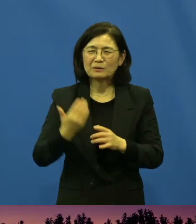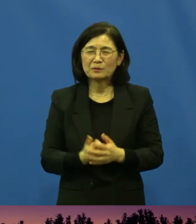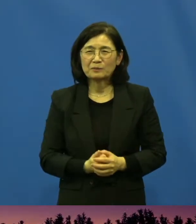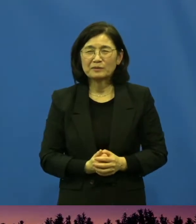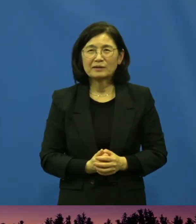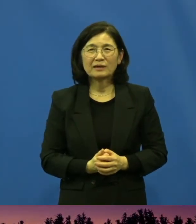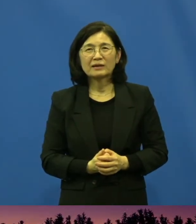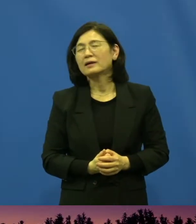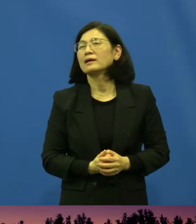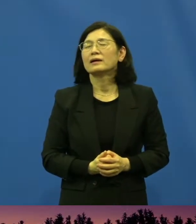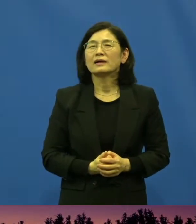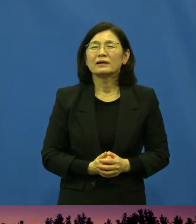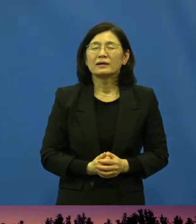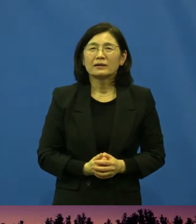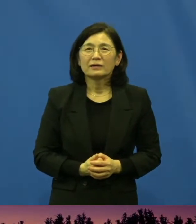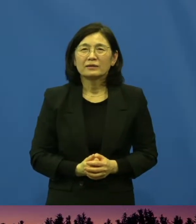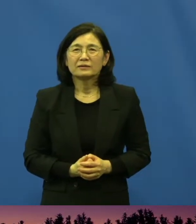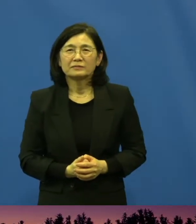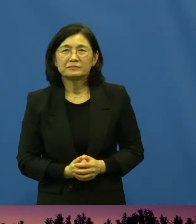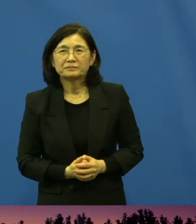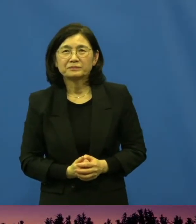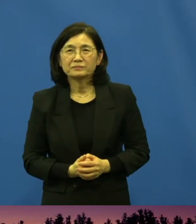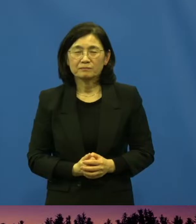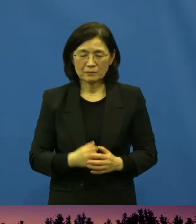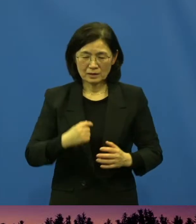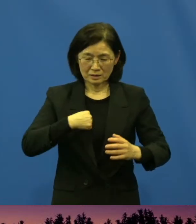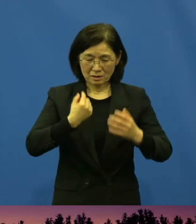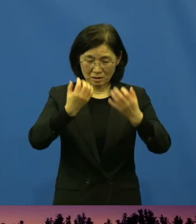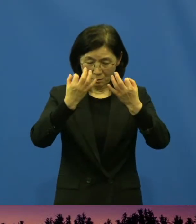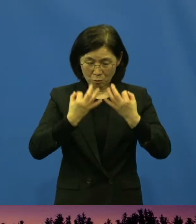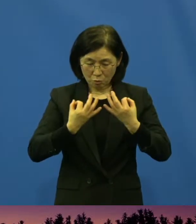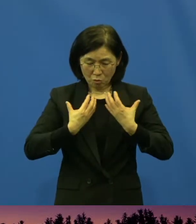여러분, 우리 자신에게 절망해야 돼요, 여러분.